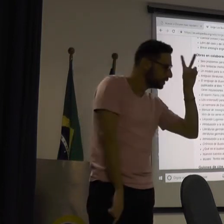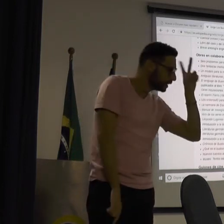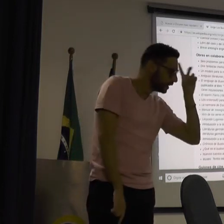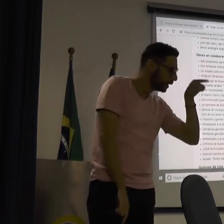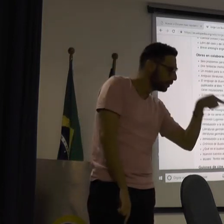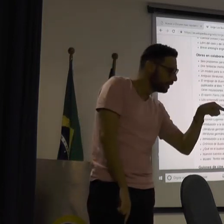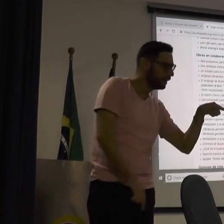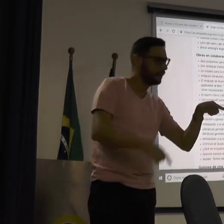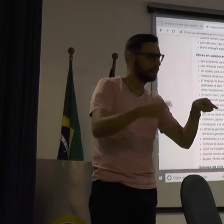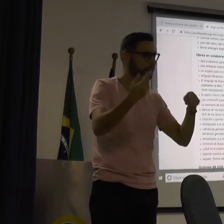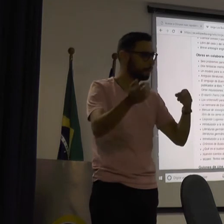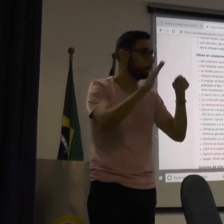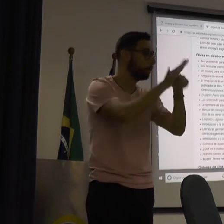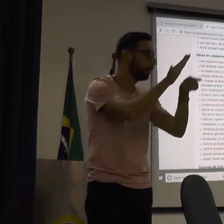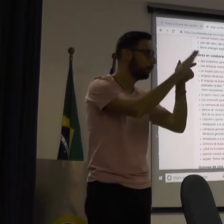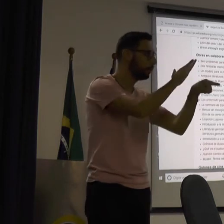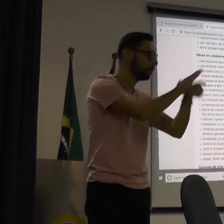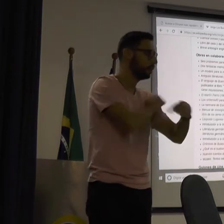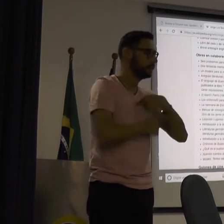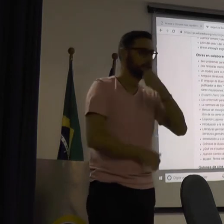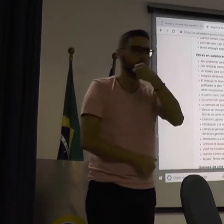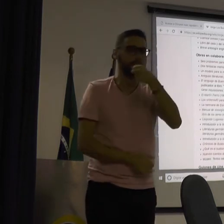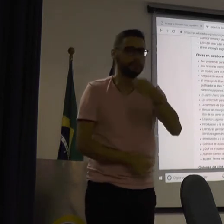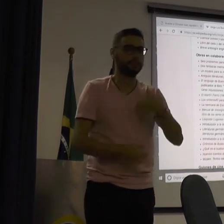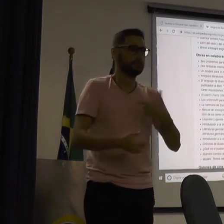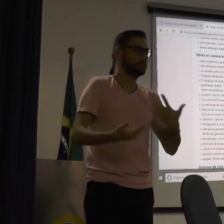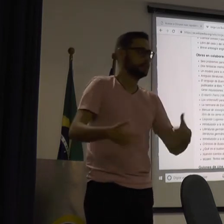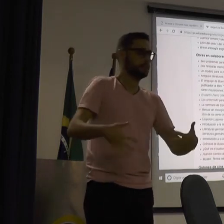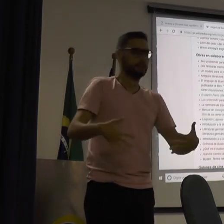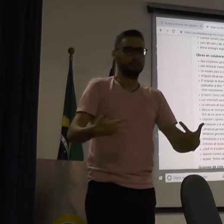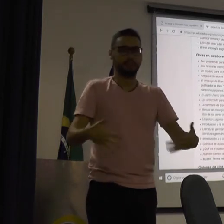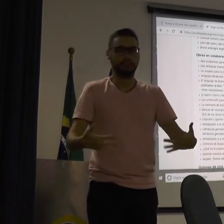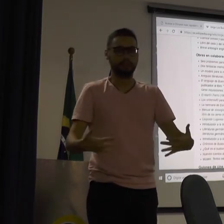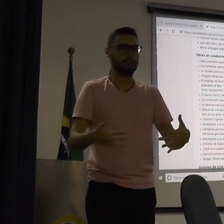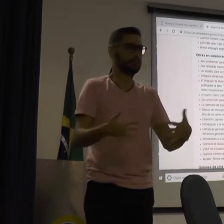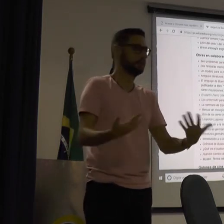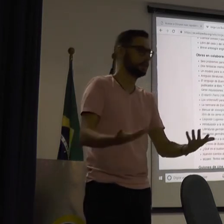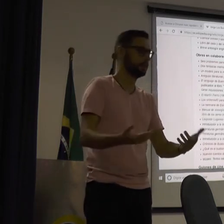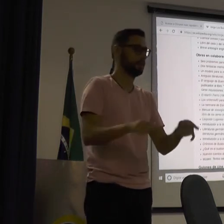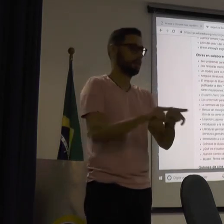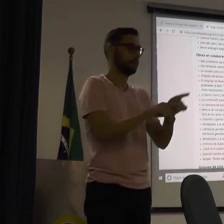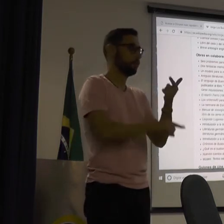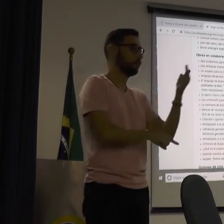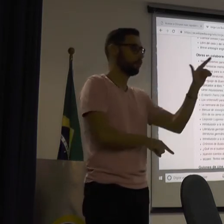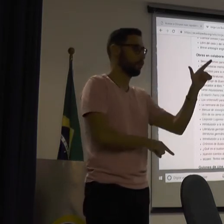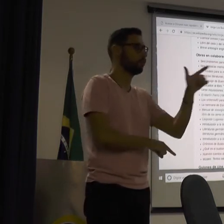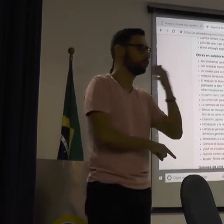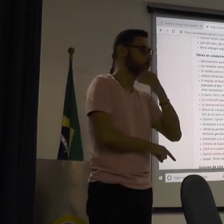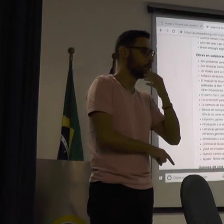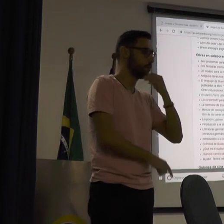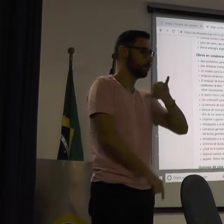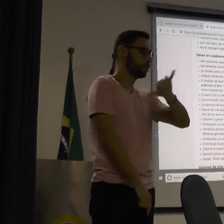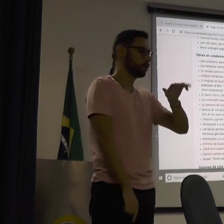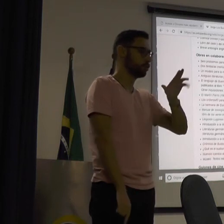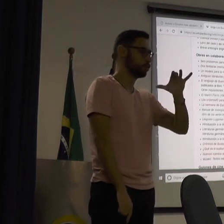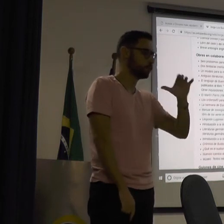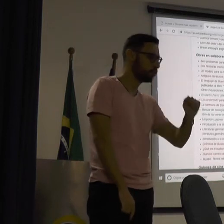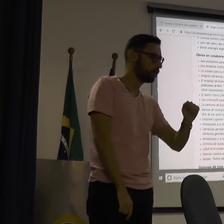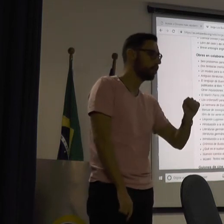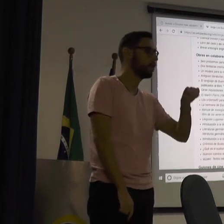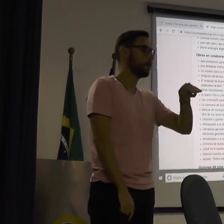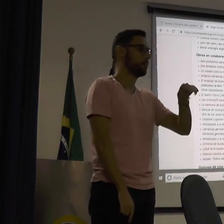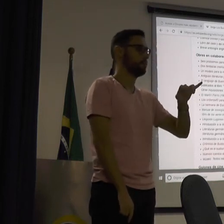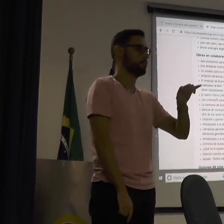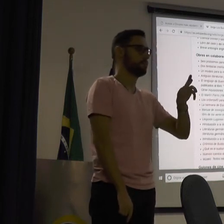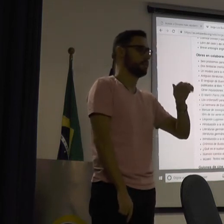coisa? Aí canta, né? Minha terra tem palmeiras, sabe? Aí Juca Pirama, que ele sabia, quase porque o Borges preferia o épico